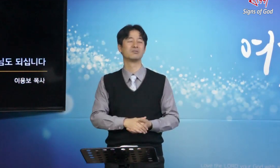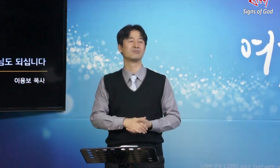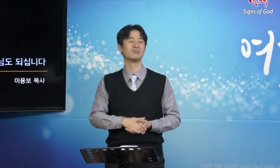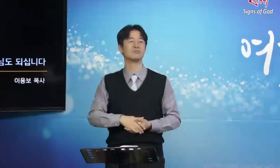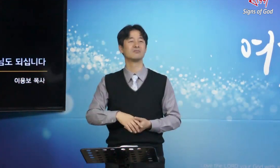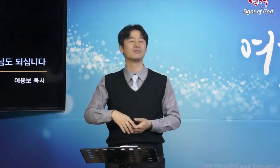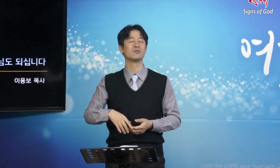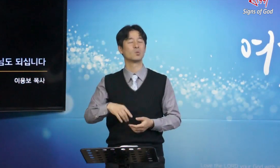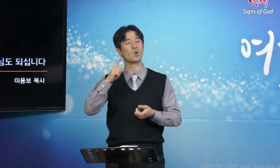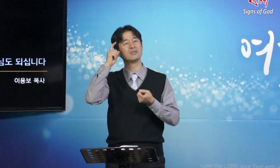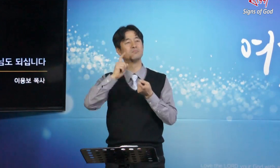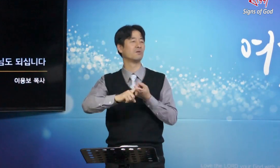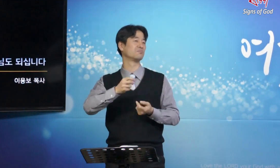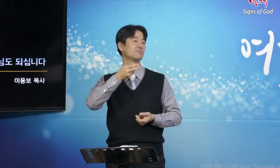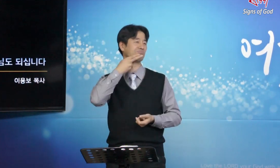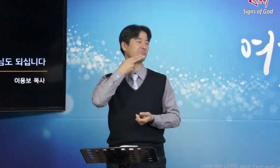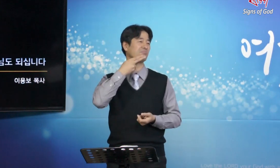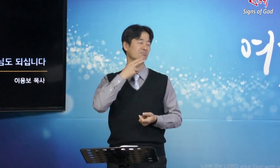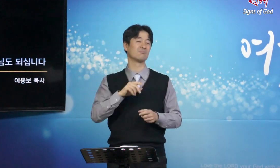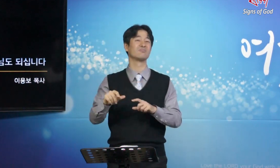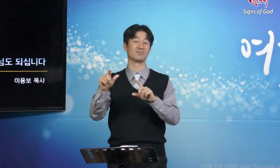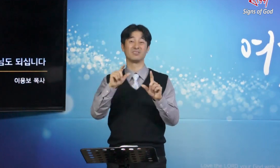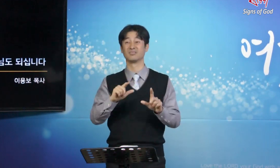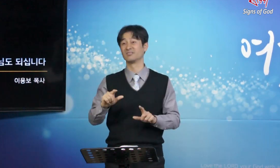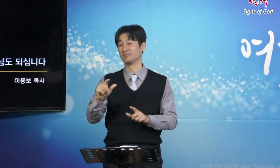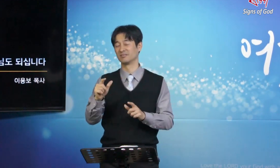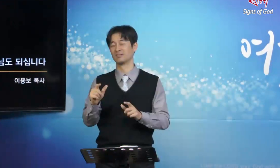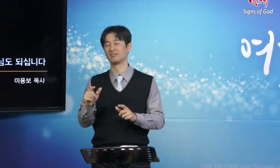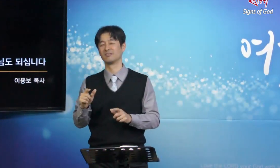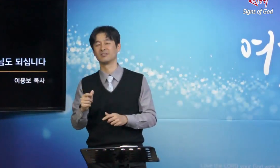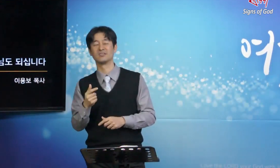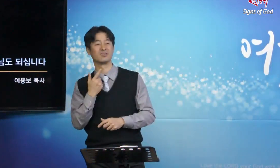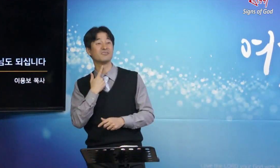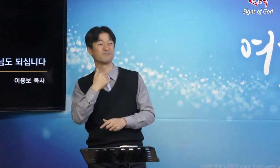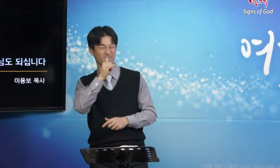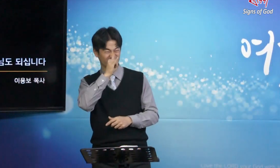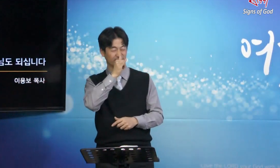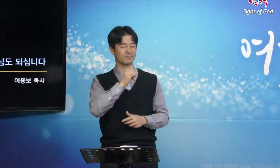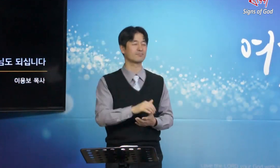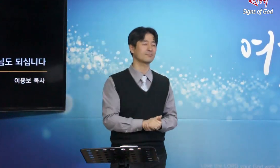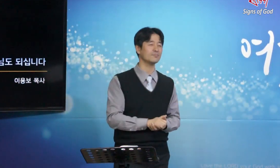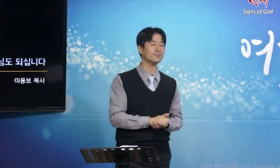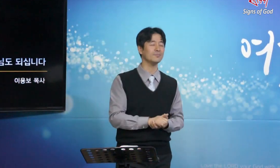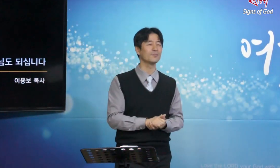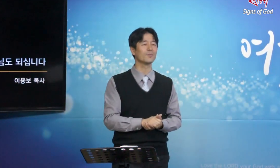내버려두는 존재였습니다. 그들에게 관심을 두는 사람도 없었고요.